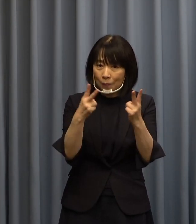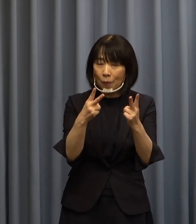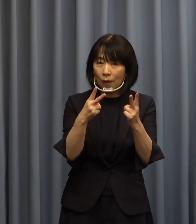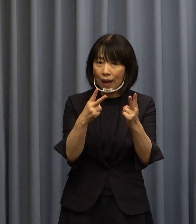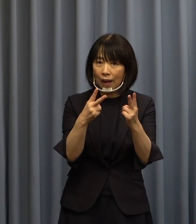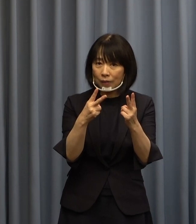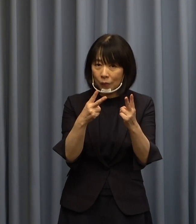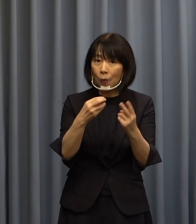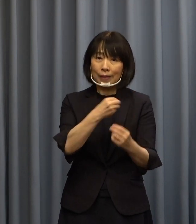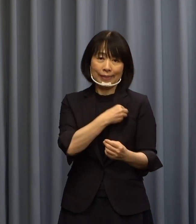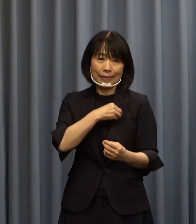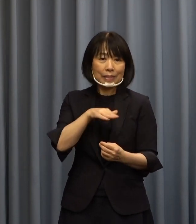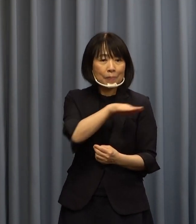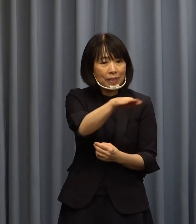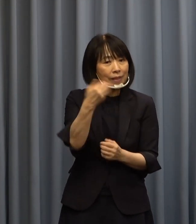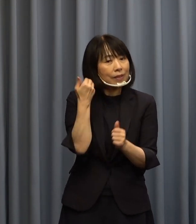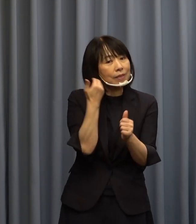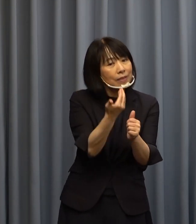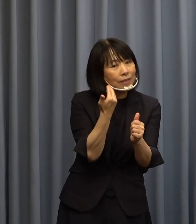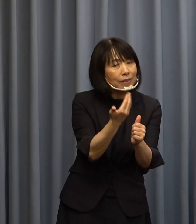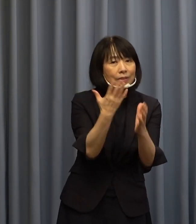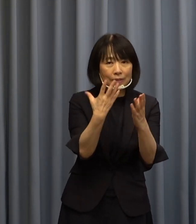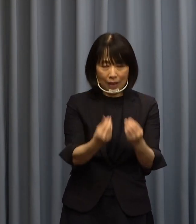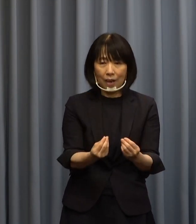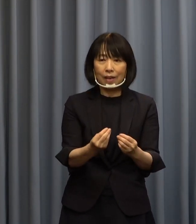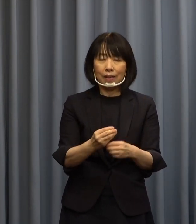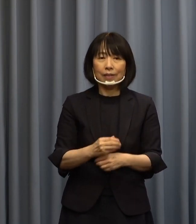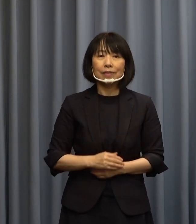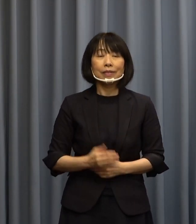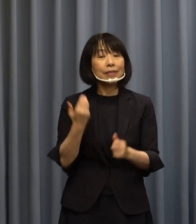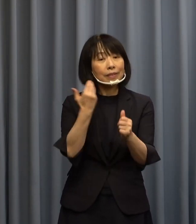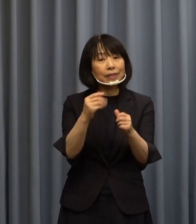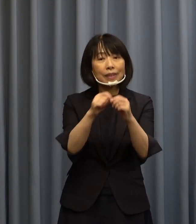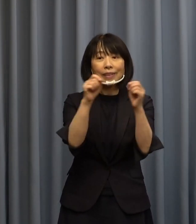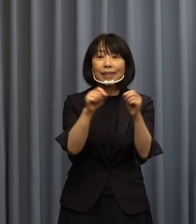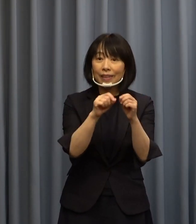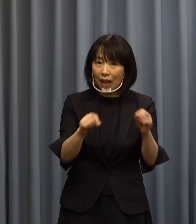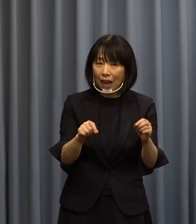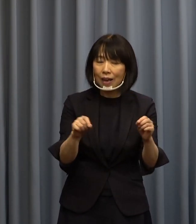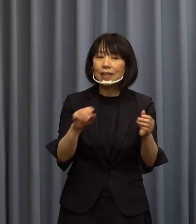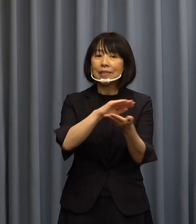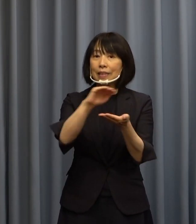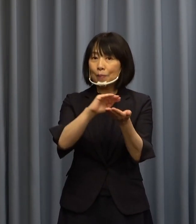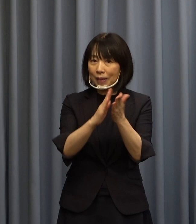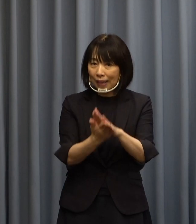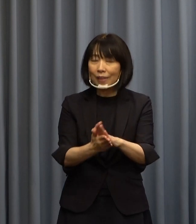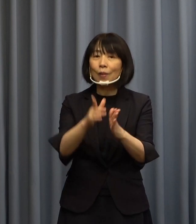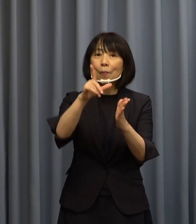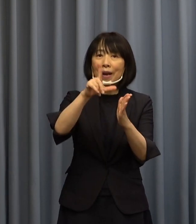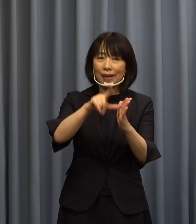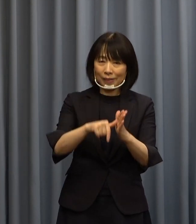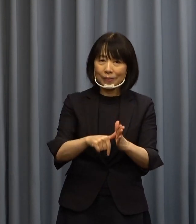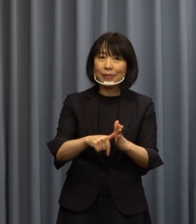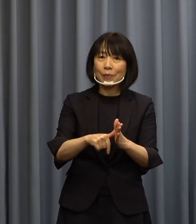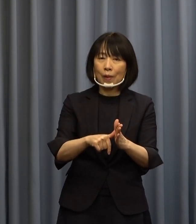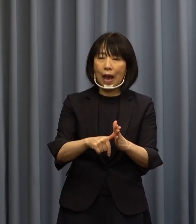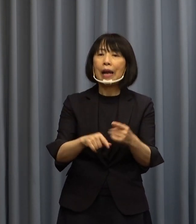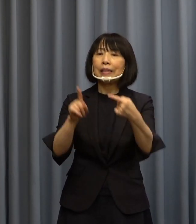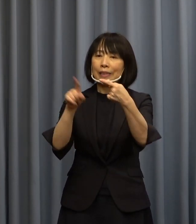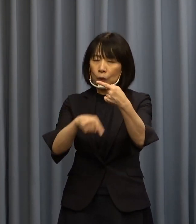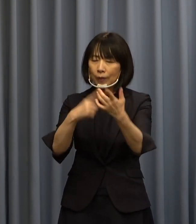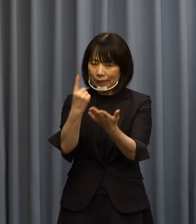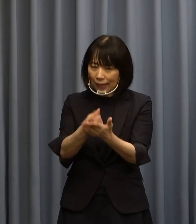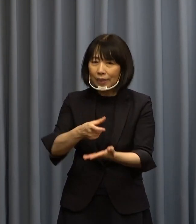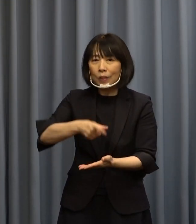で先生方のご意見としてという意味ですけれどもでは埼玉県の場合には先ほど申し上げた一人